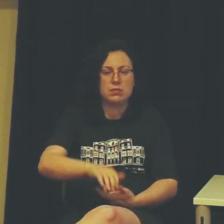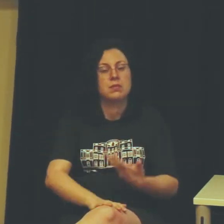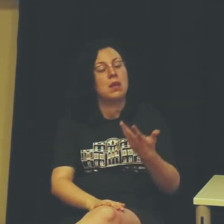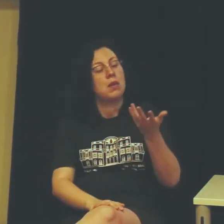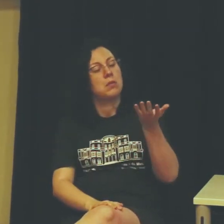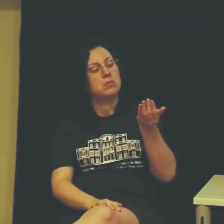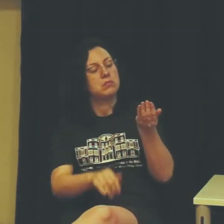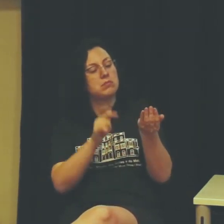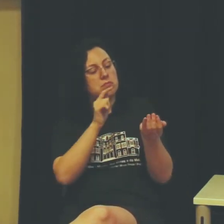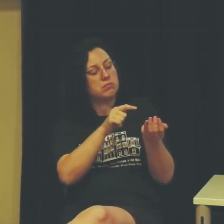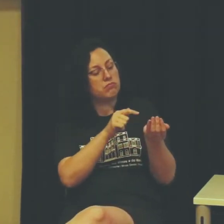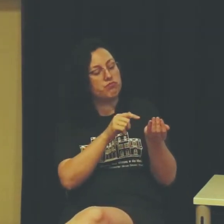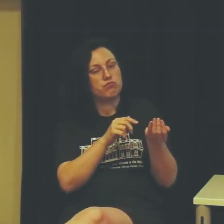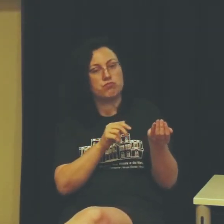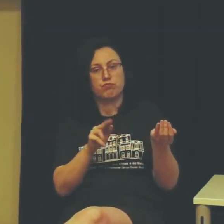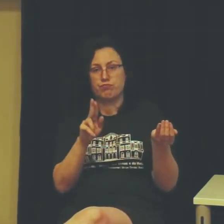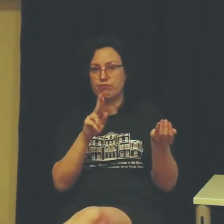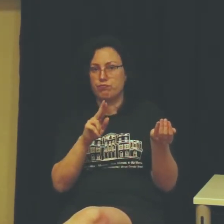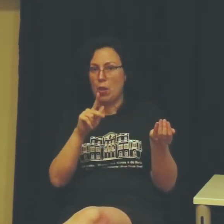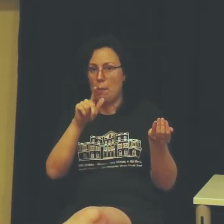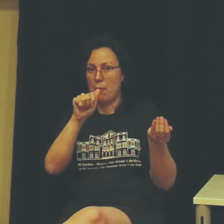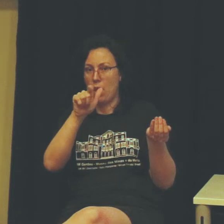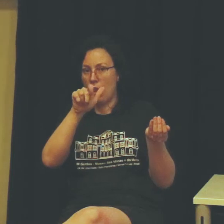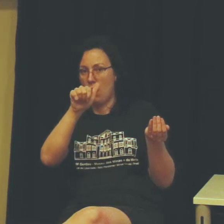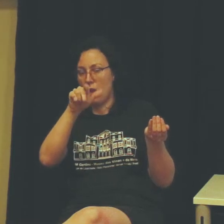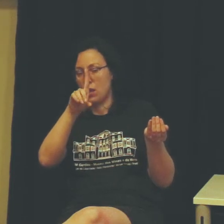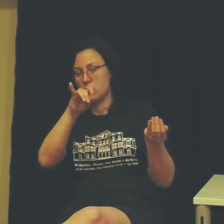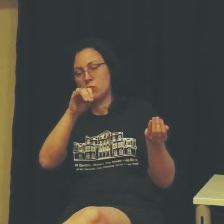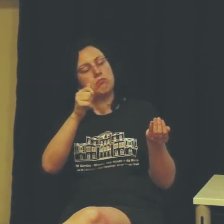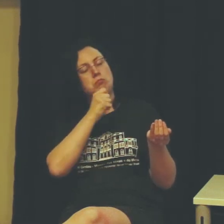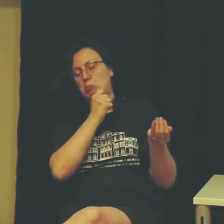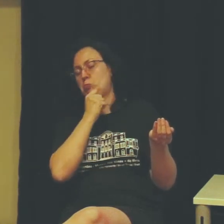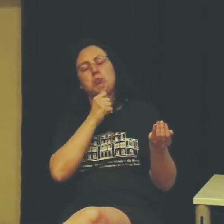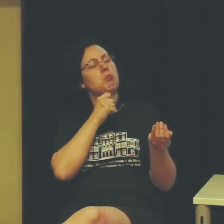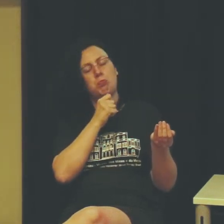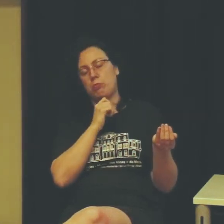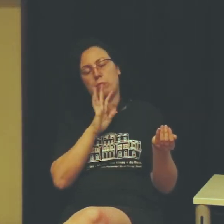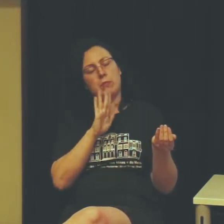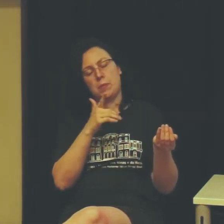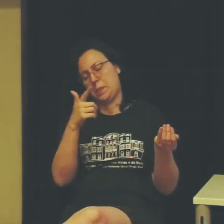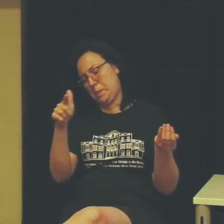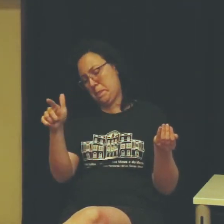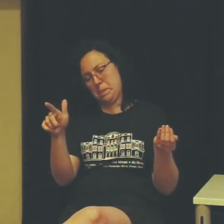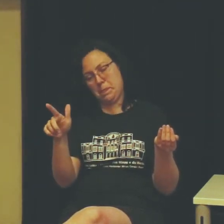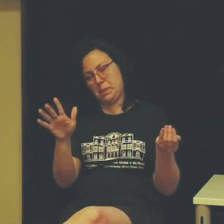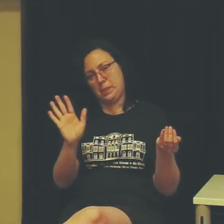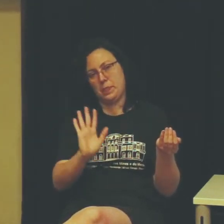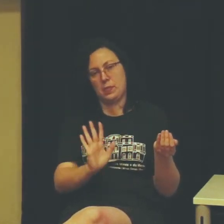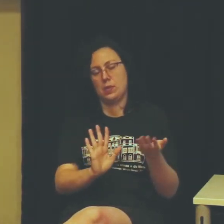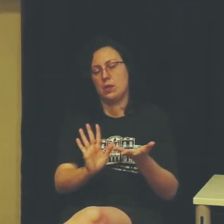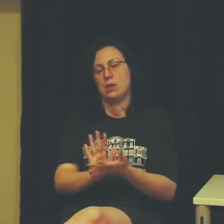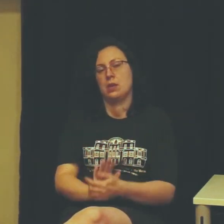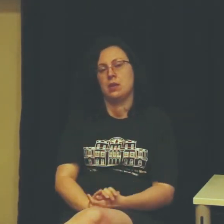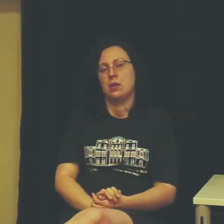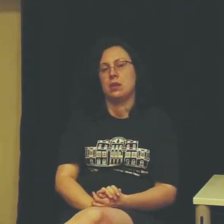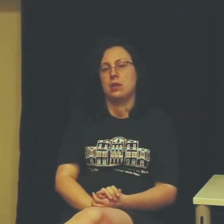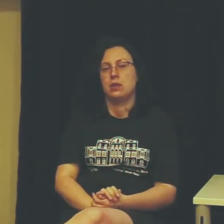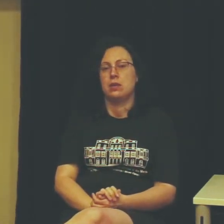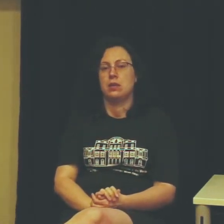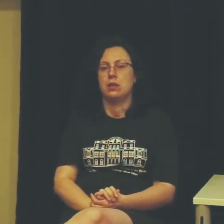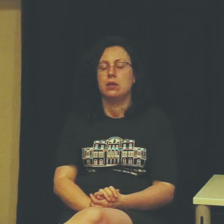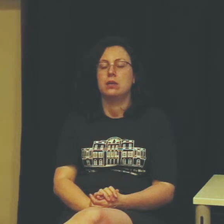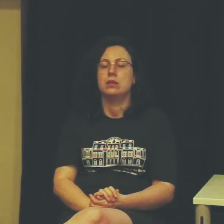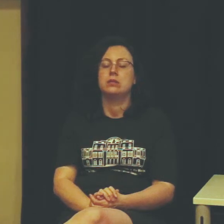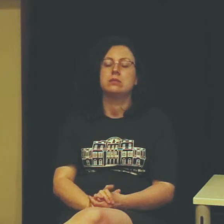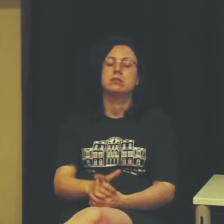Aqui, a gente ainda não está falando de paládio, aqui a gente está falando de platina, um outro metal nobre, né, que também tem